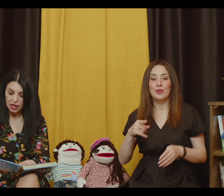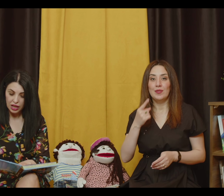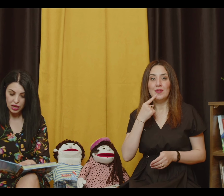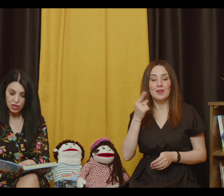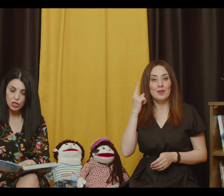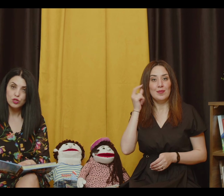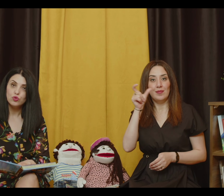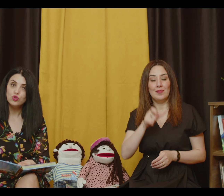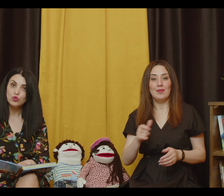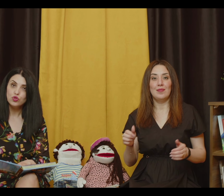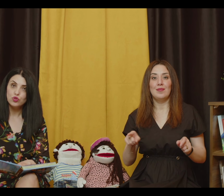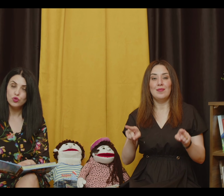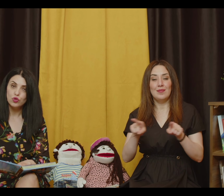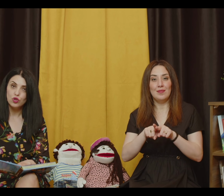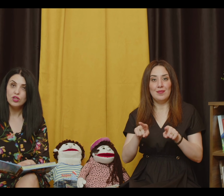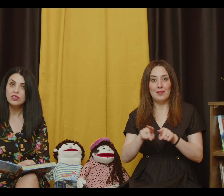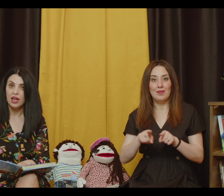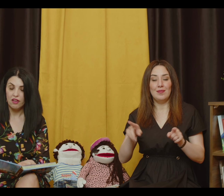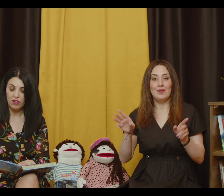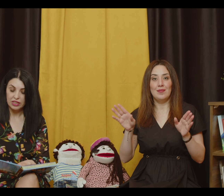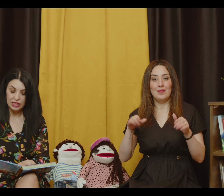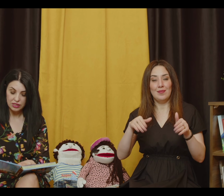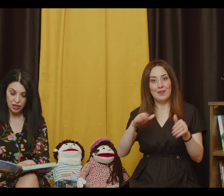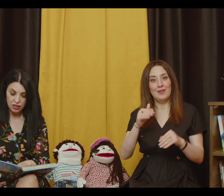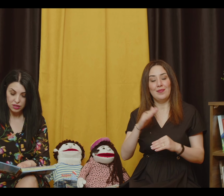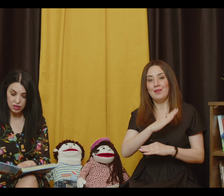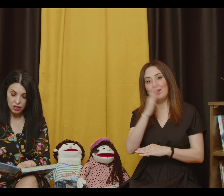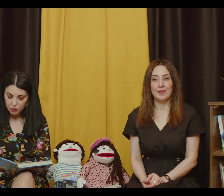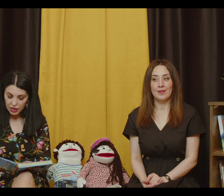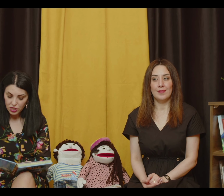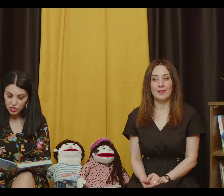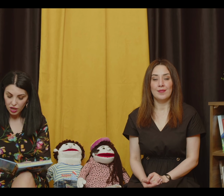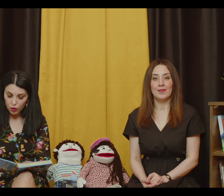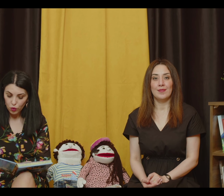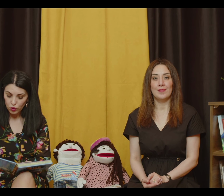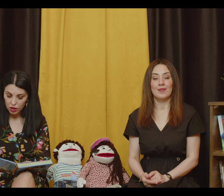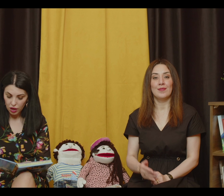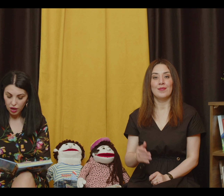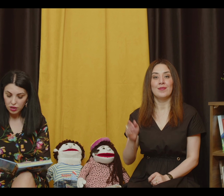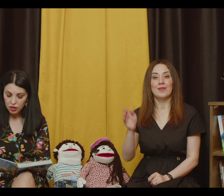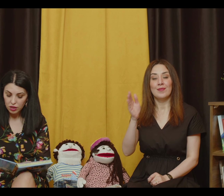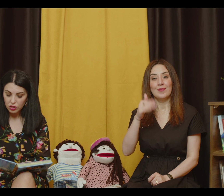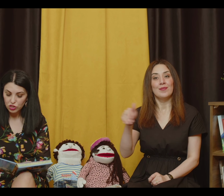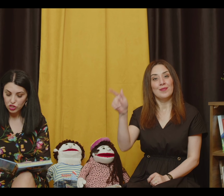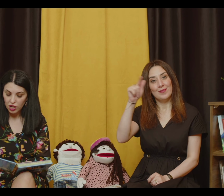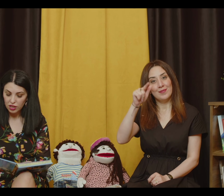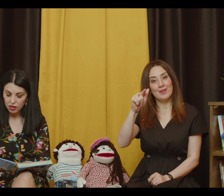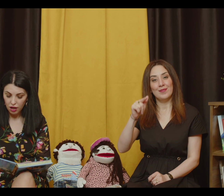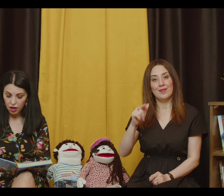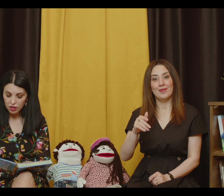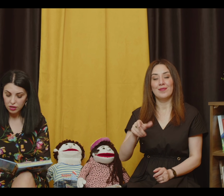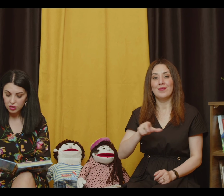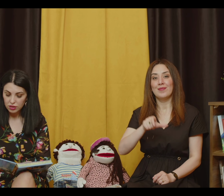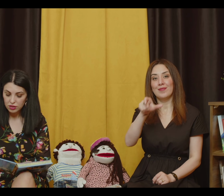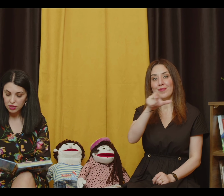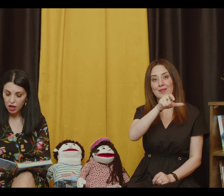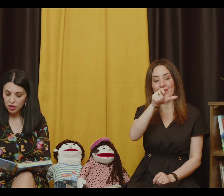birlikdə quşun uçduğu tərəfə getdilər. Beləcə onlar